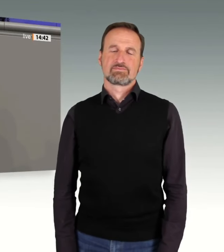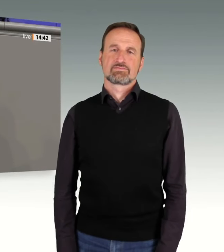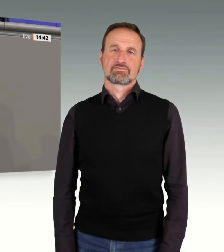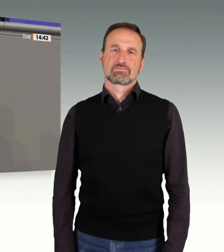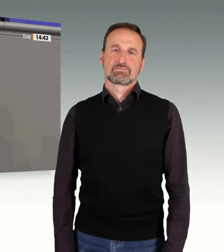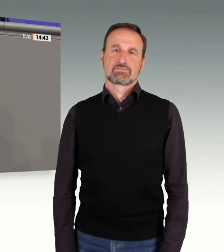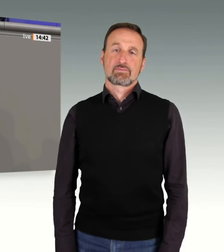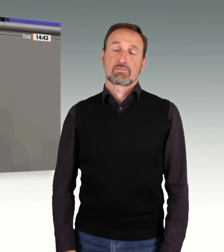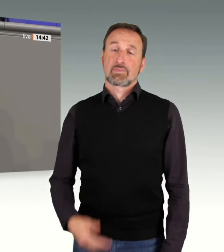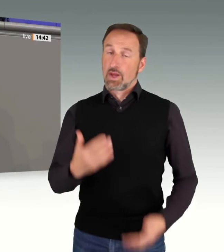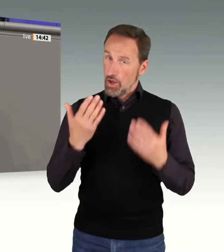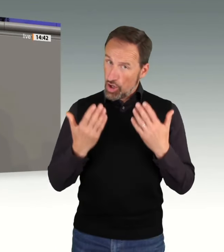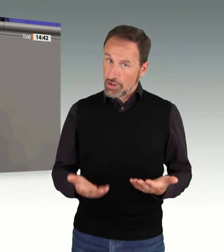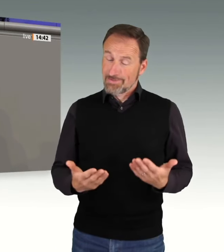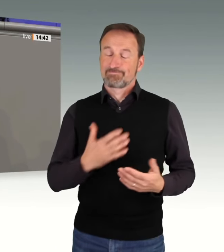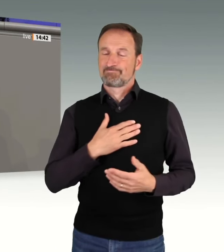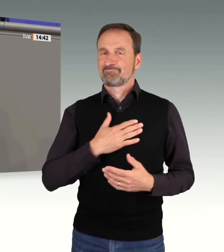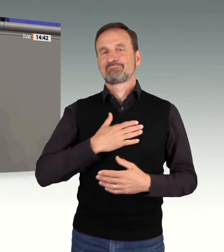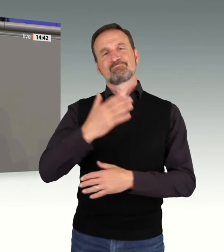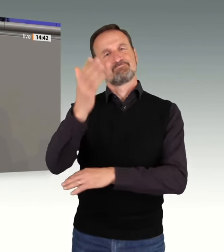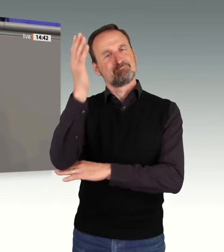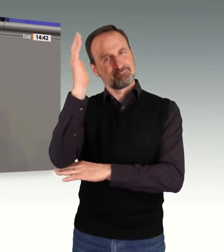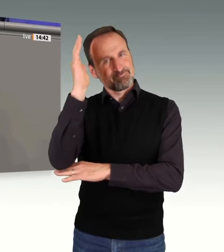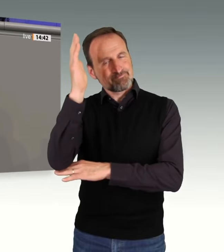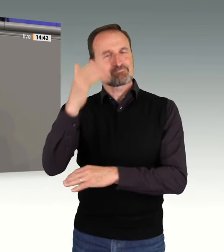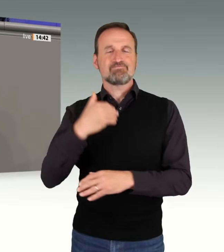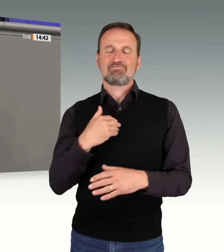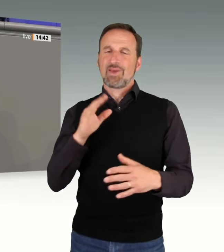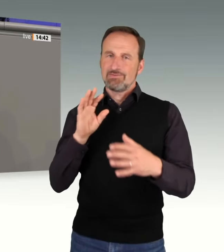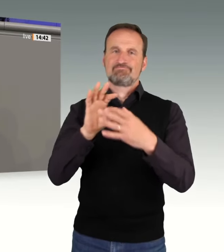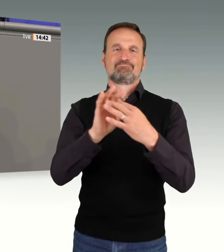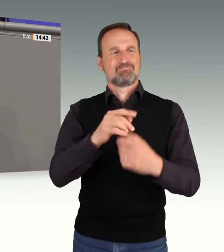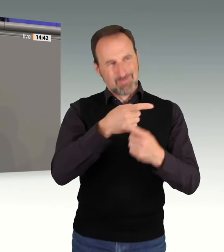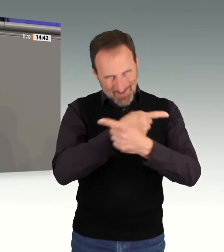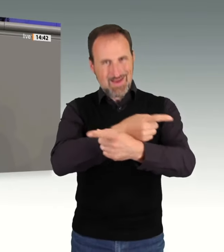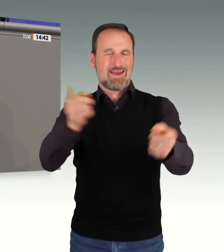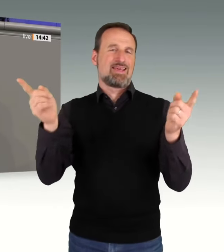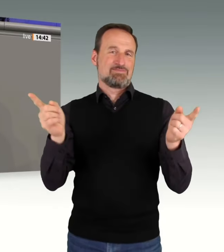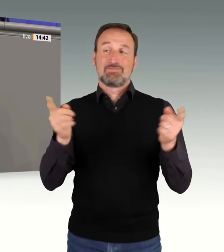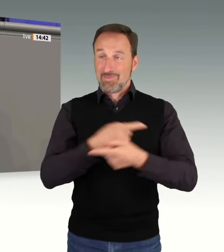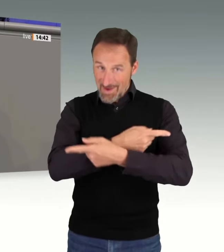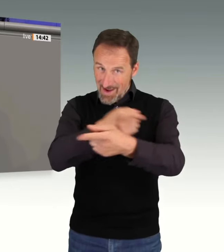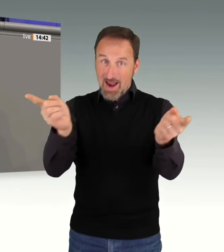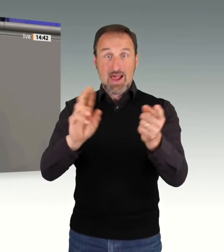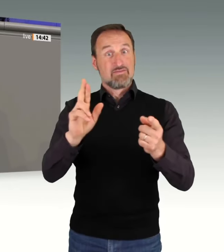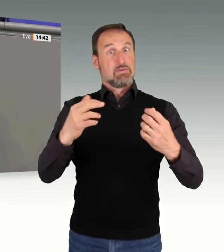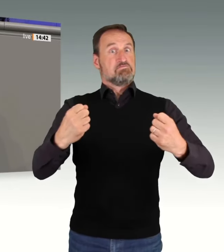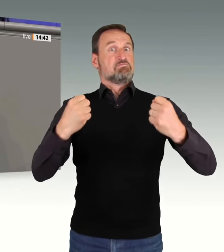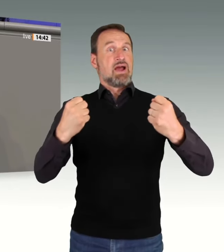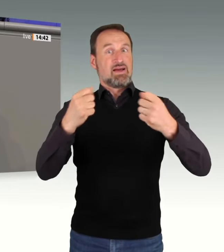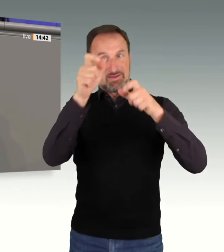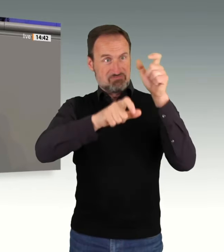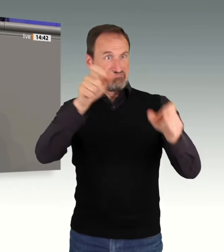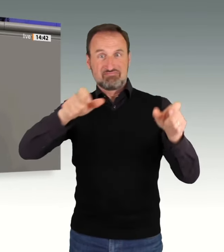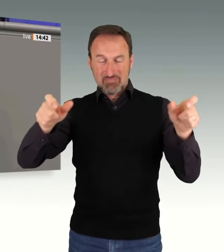Heute meine Ansprache ist an alle, an euch alle gewidmet, an die, die die Macht haben und die, an